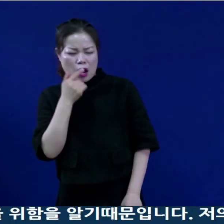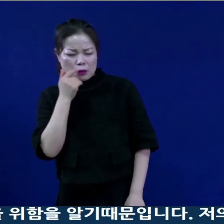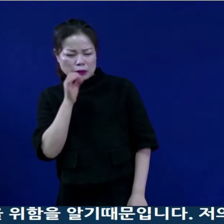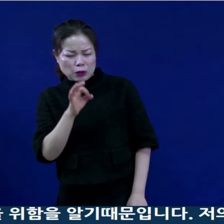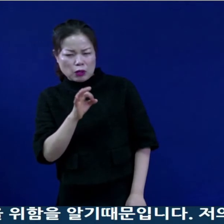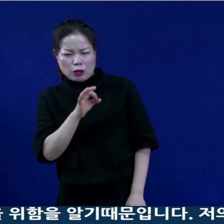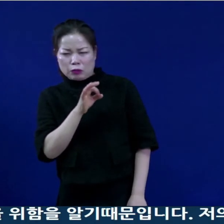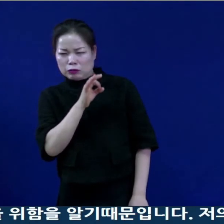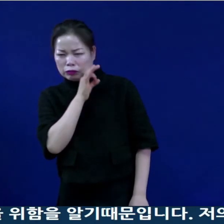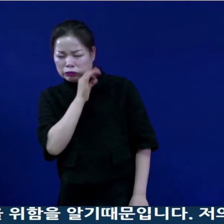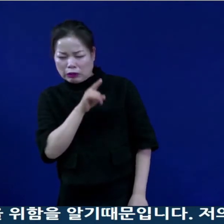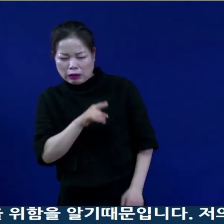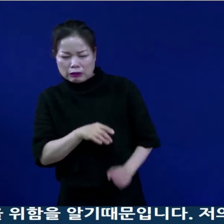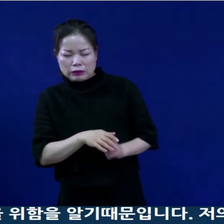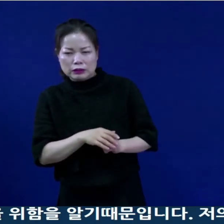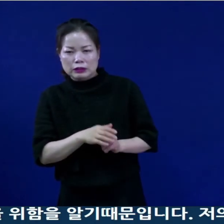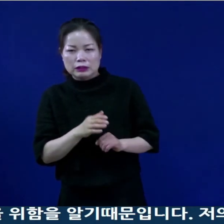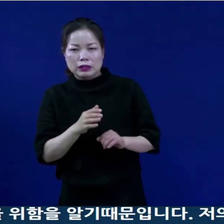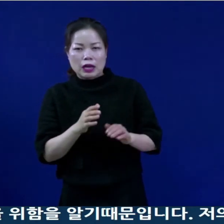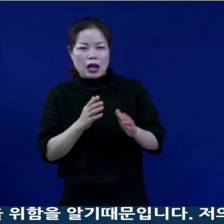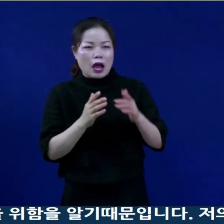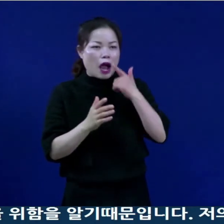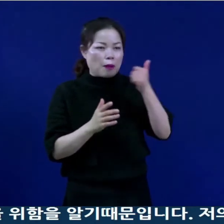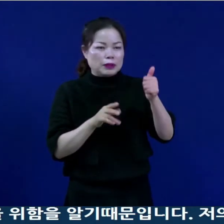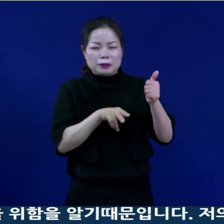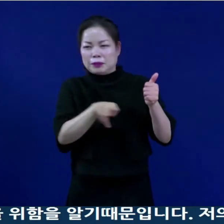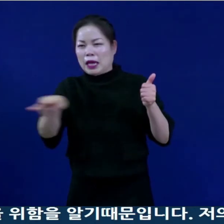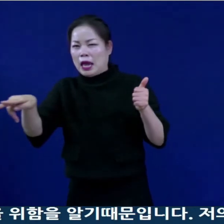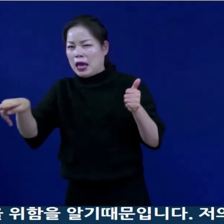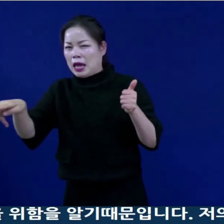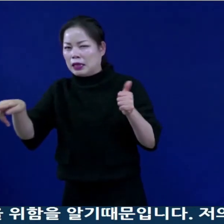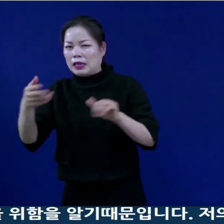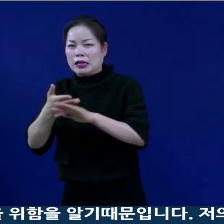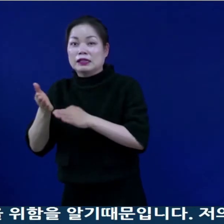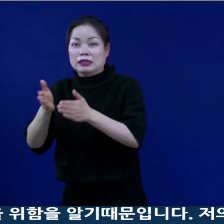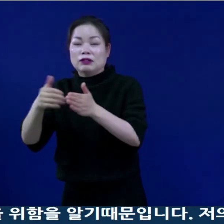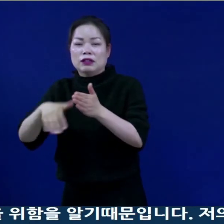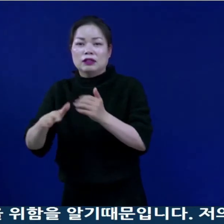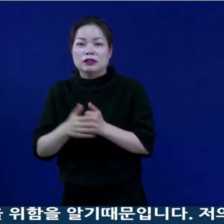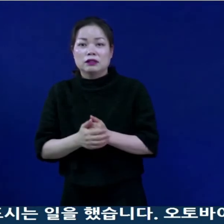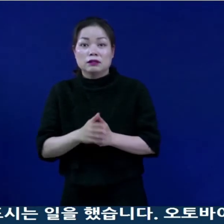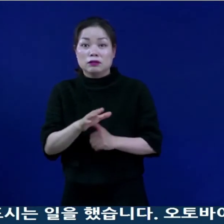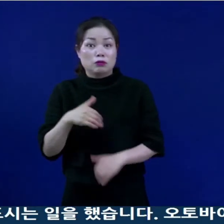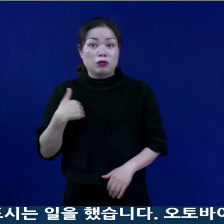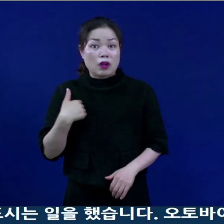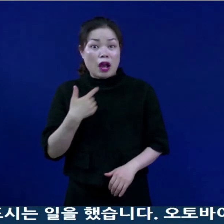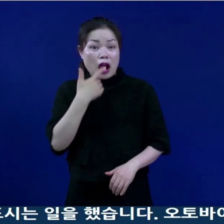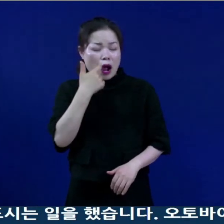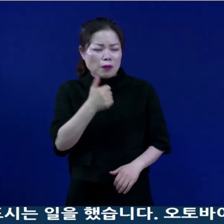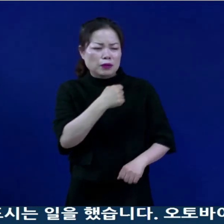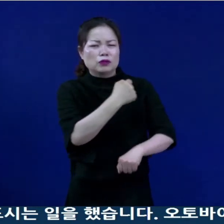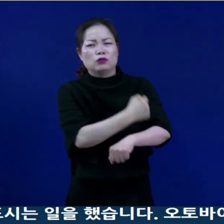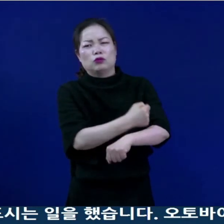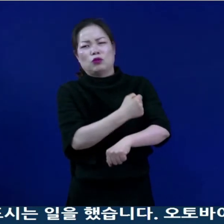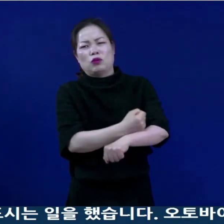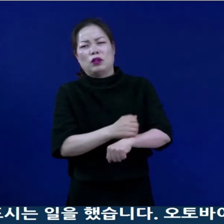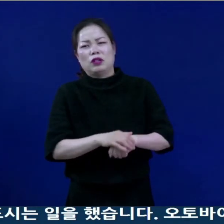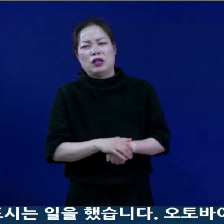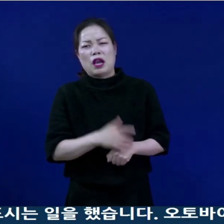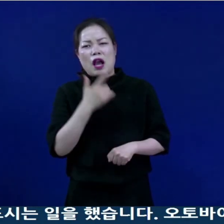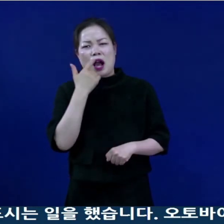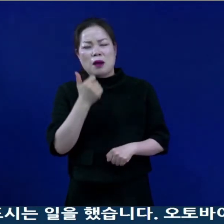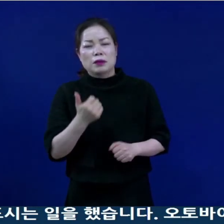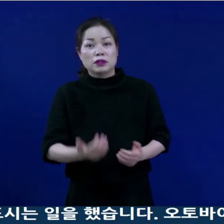했고요, 보면 다른 길로 피해 도망가기도 했습니다. 그때는 몰랐죠. 그 아버지의 수고가, 그